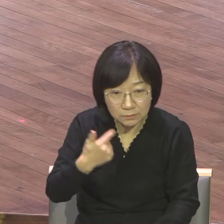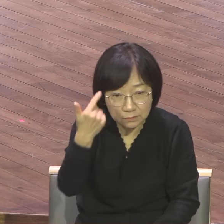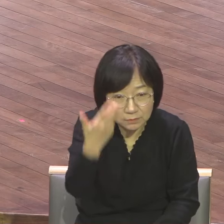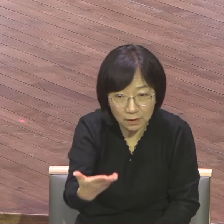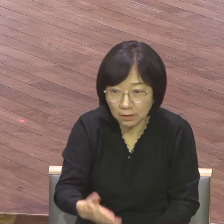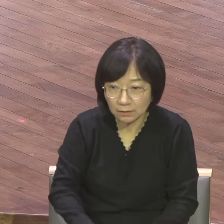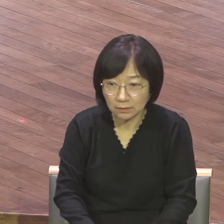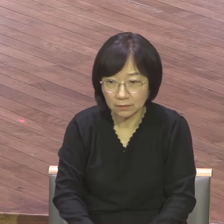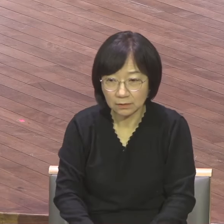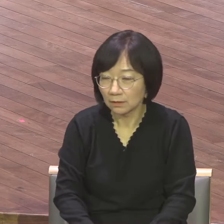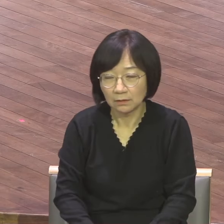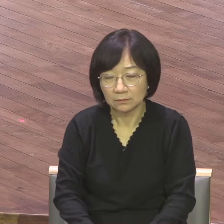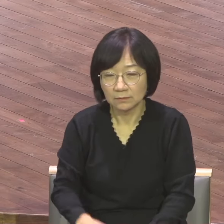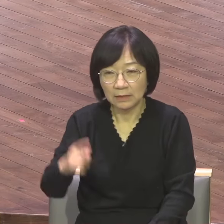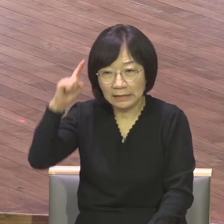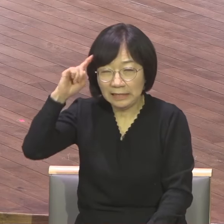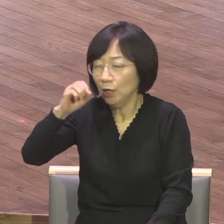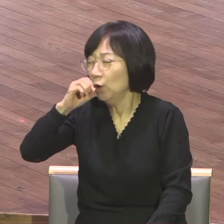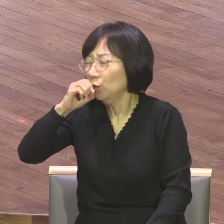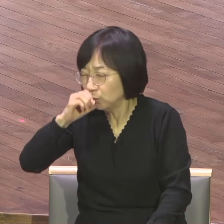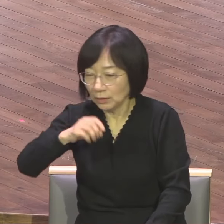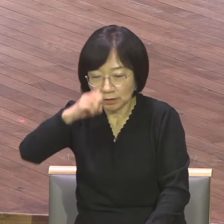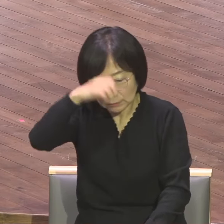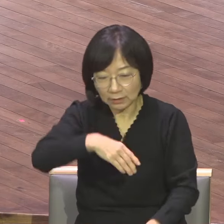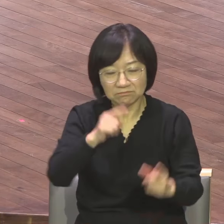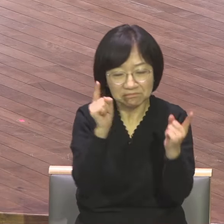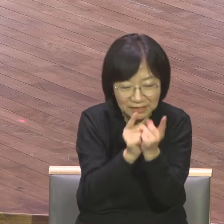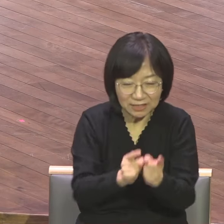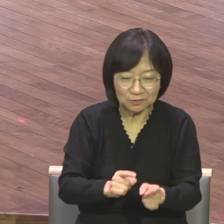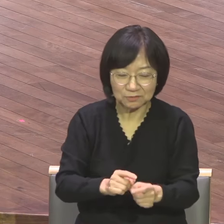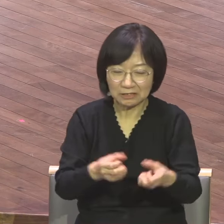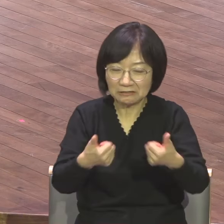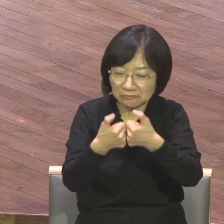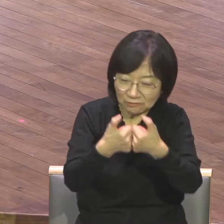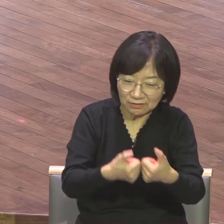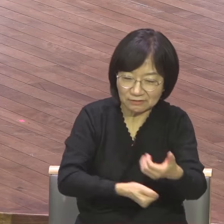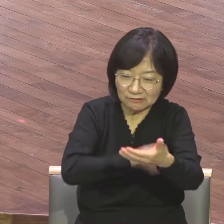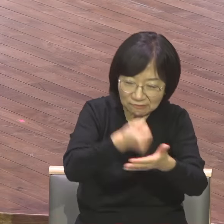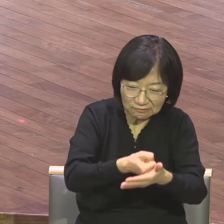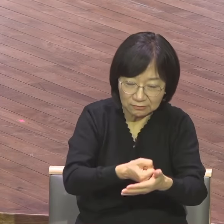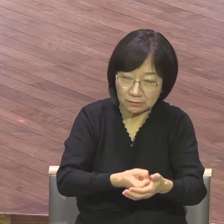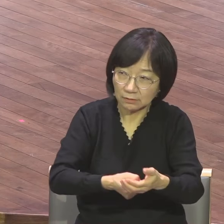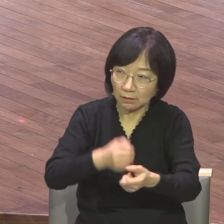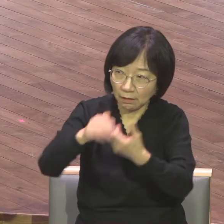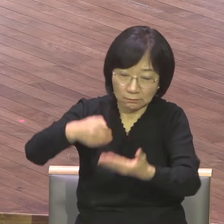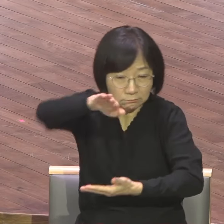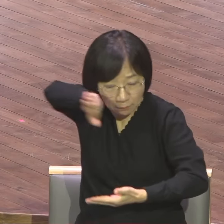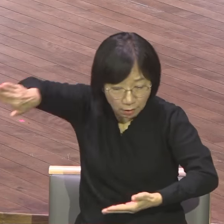했지. 내 생각대로 결정했지. 말씀대로 결정한 적 있냐고요?